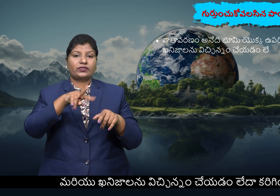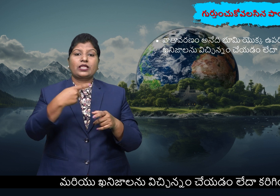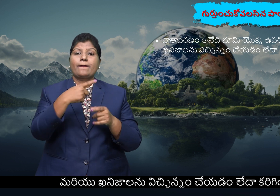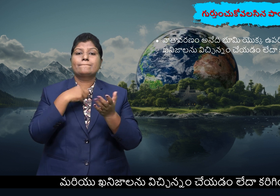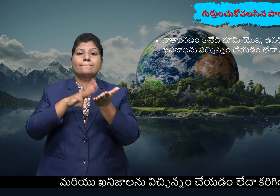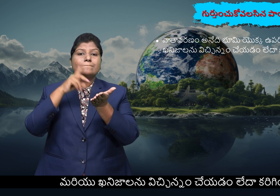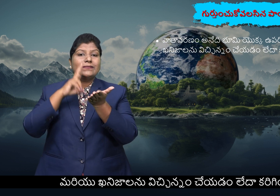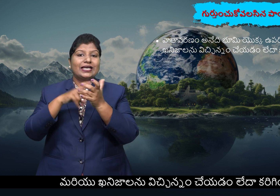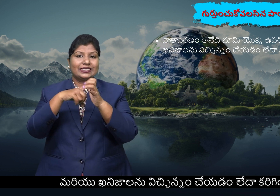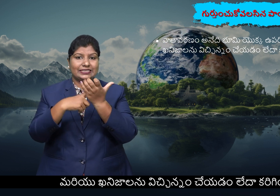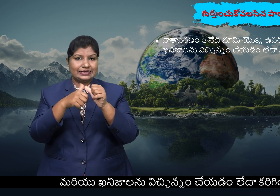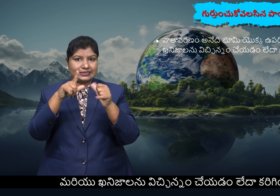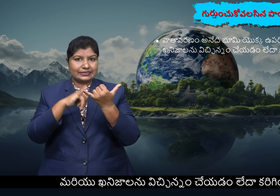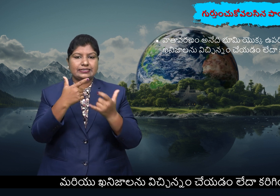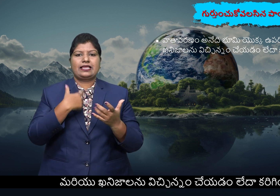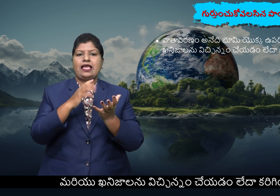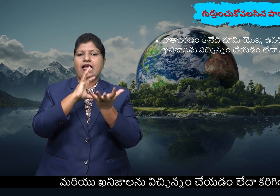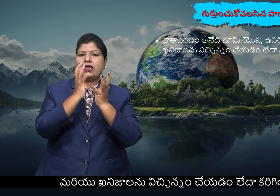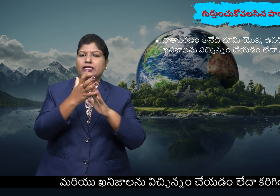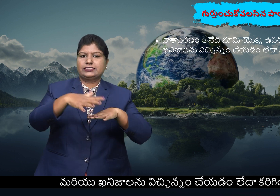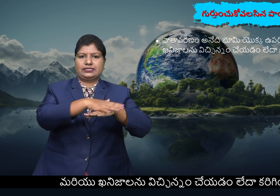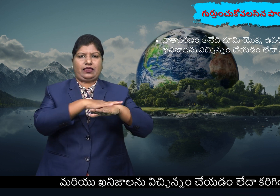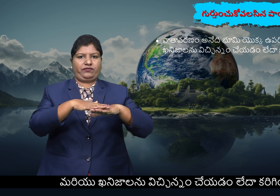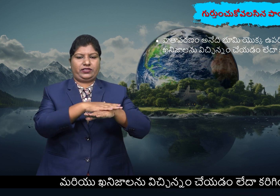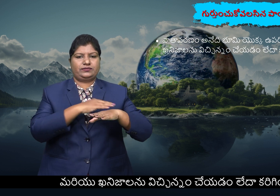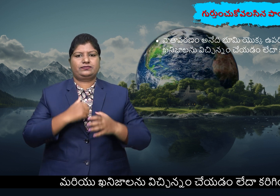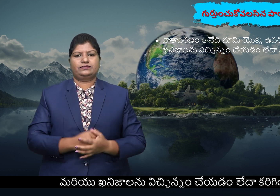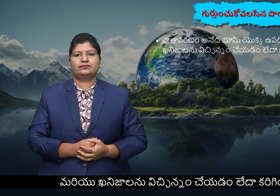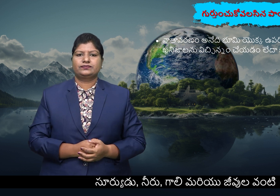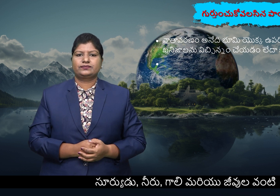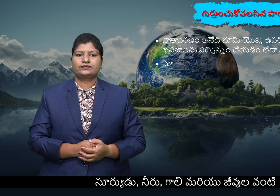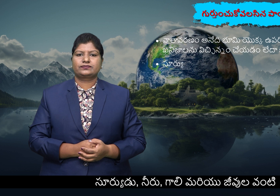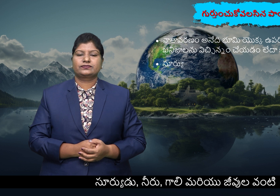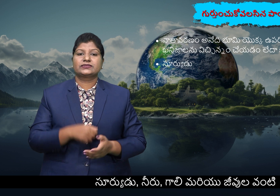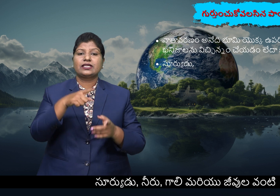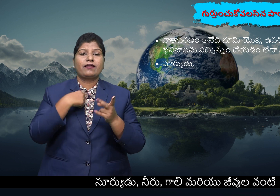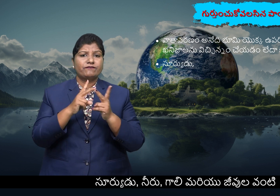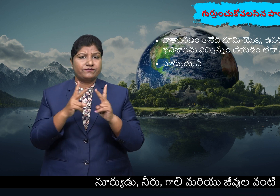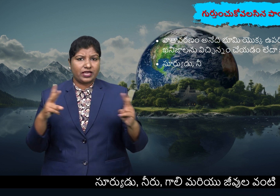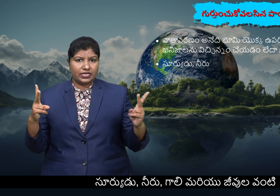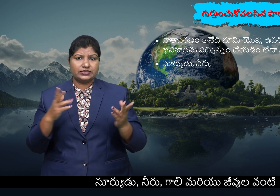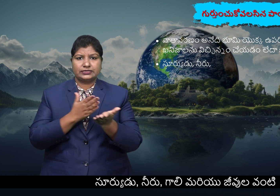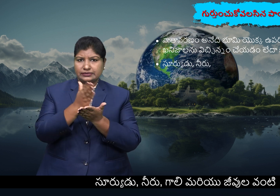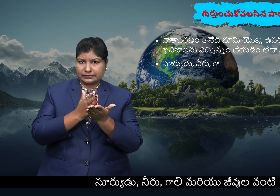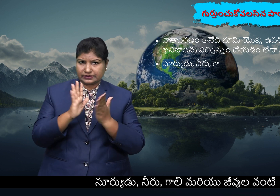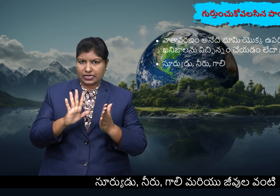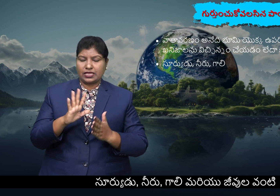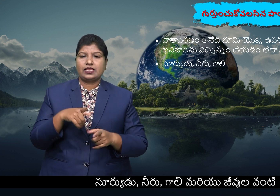ఖనిజాలను విచ్ఛిన్నం చేయడం లేదా కరిగించడం. సూర్యుడు, నీరు, గాలి మరియు